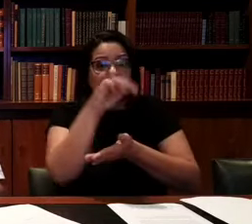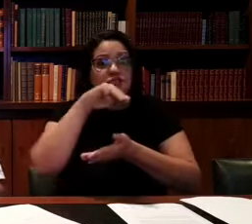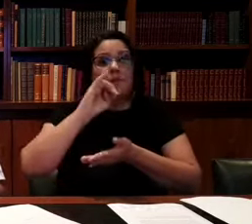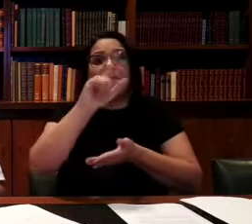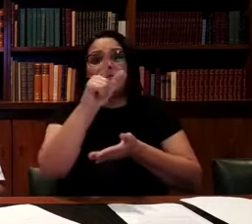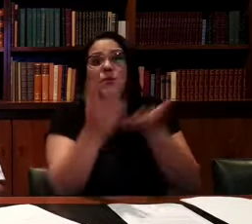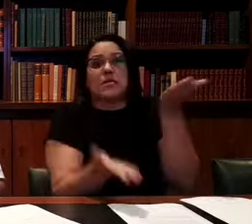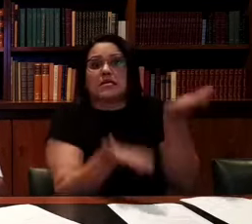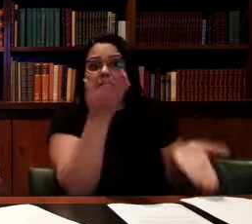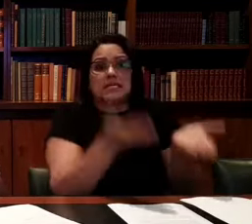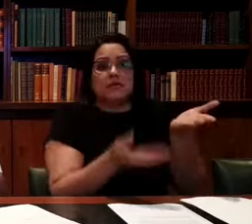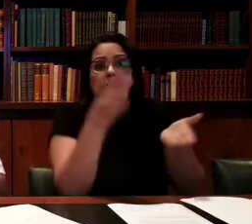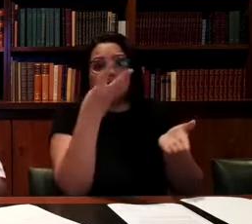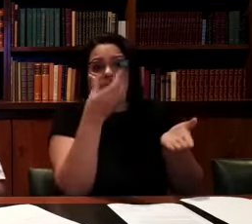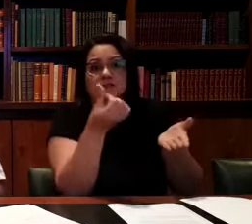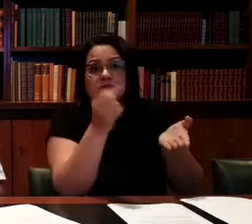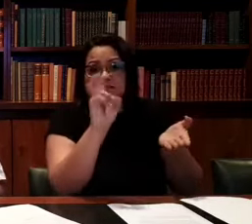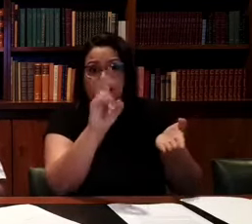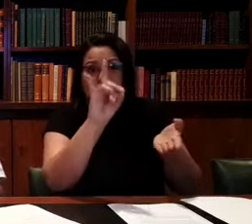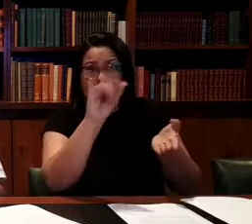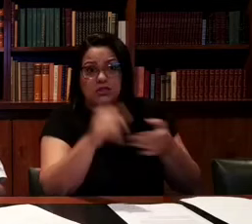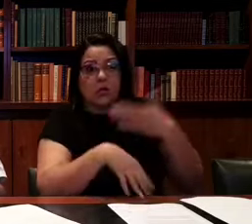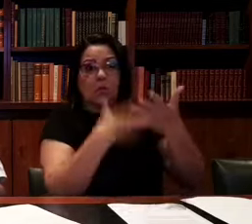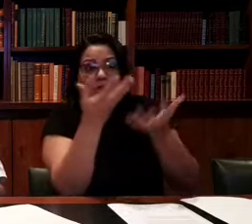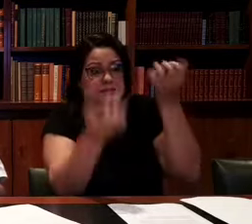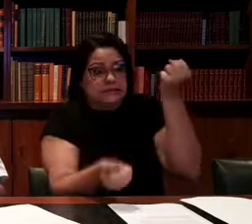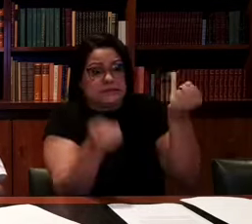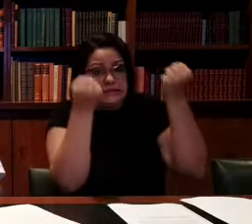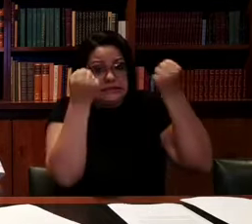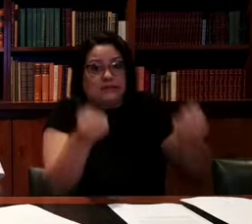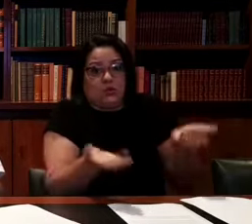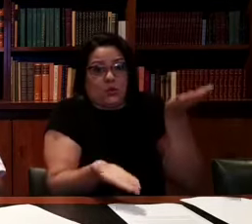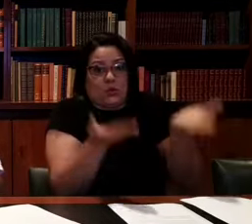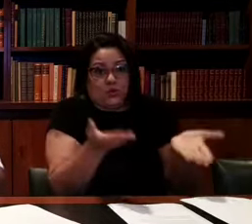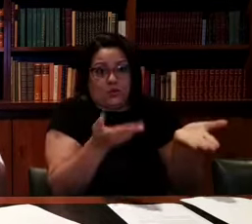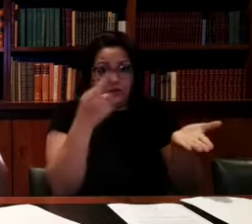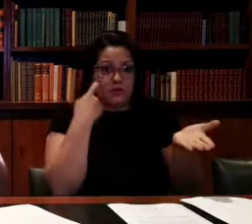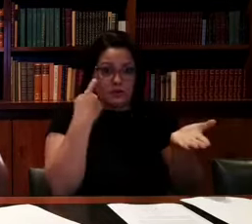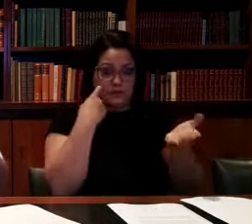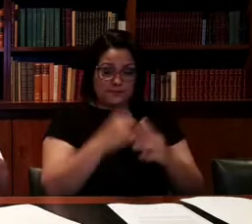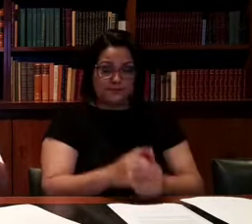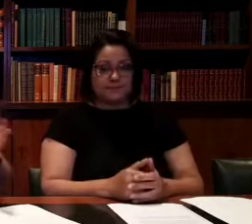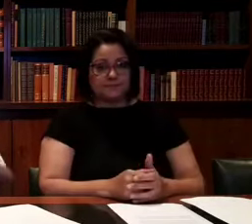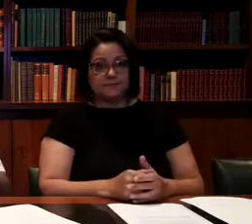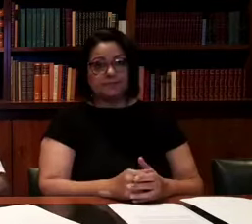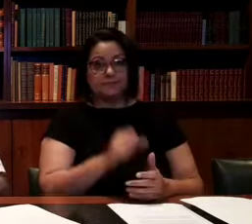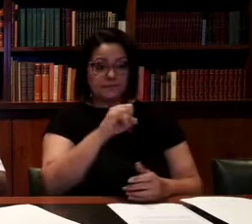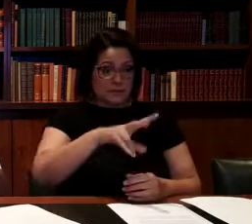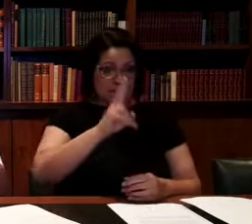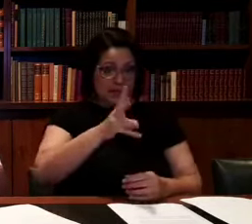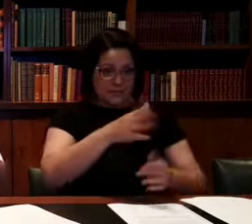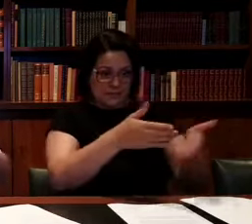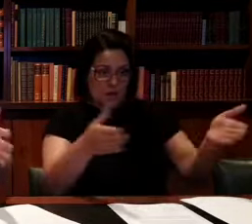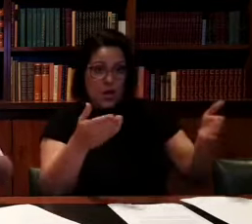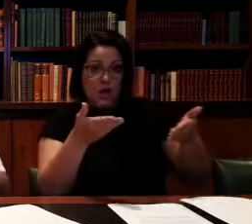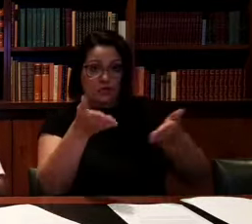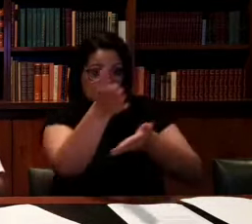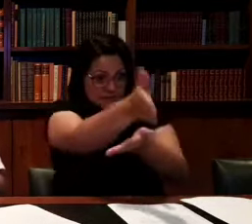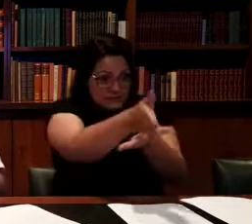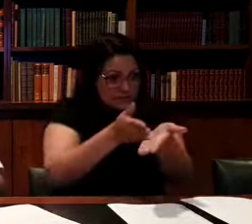por 365 dias você consegue dar o fez por jeito e outra esse nesse mesmo dia que tarde vou